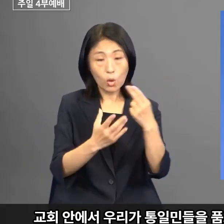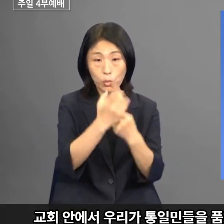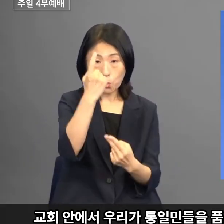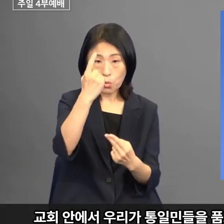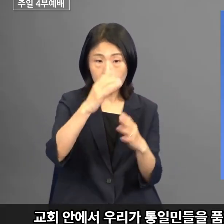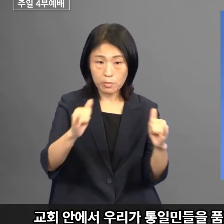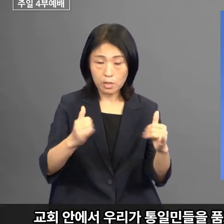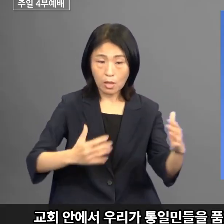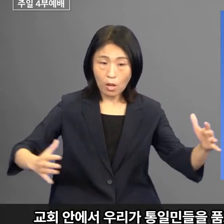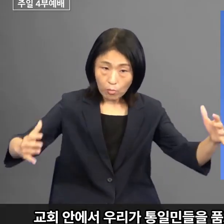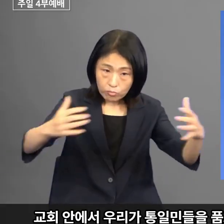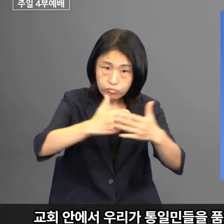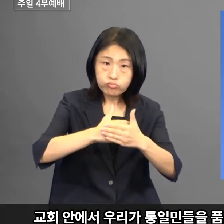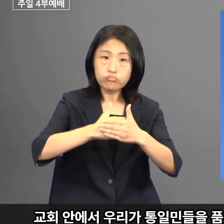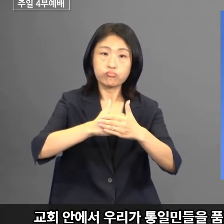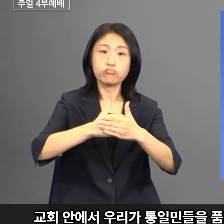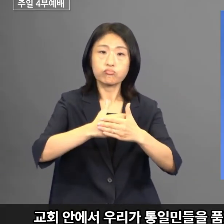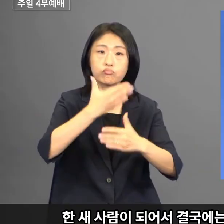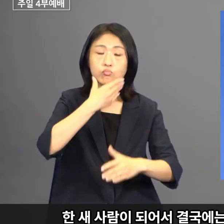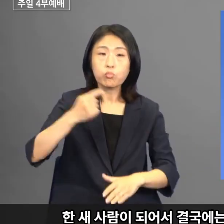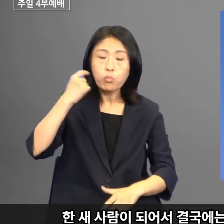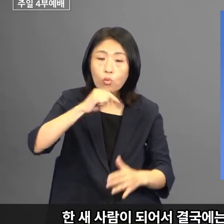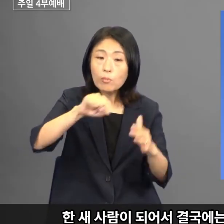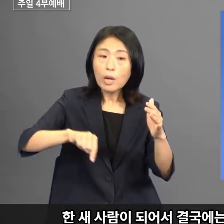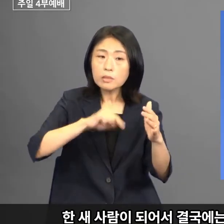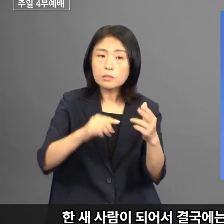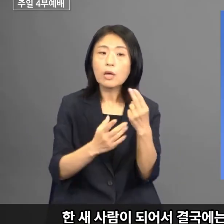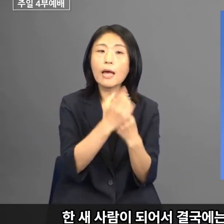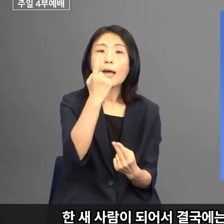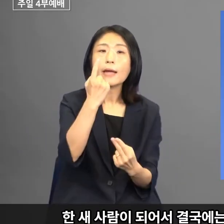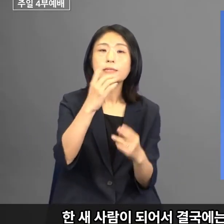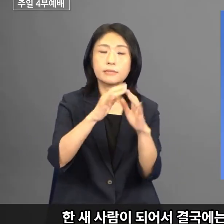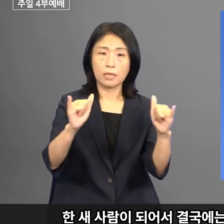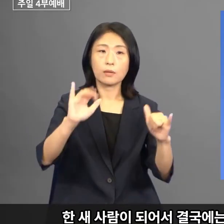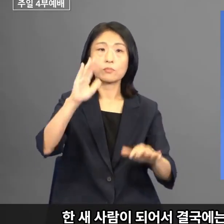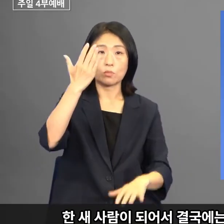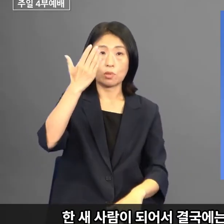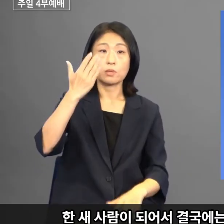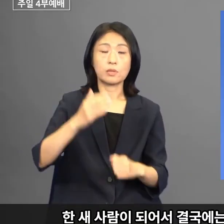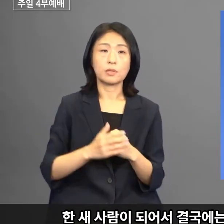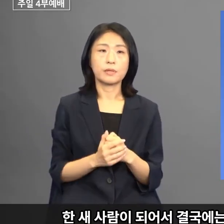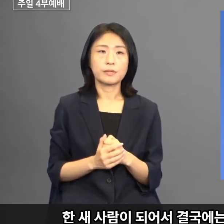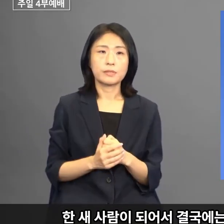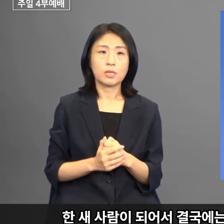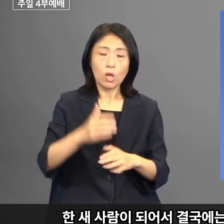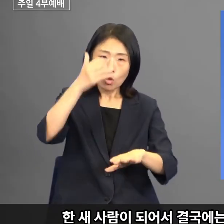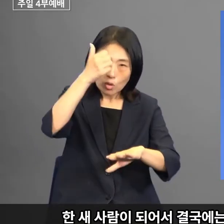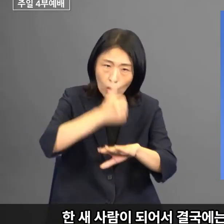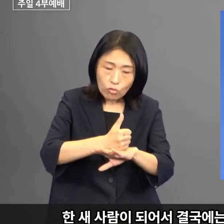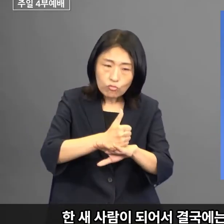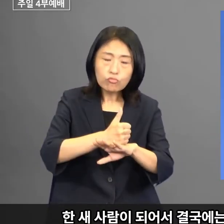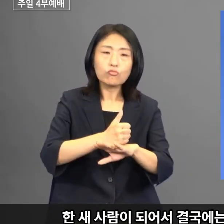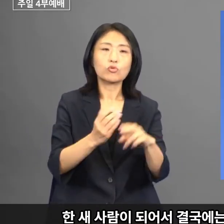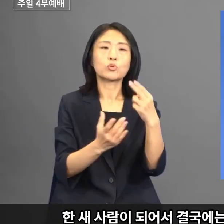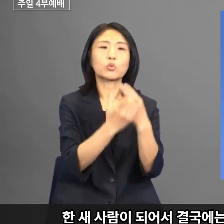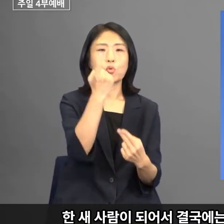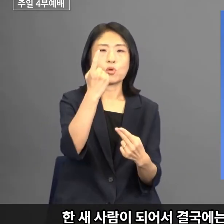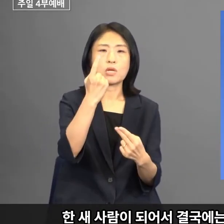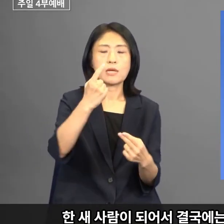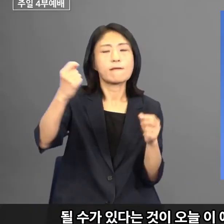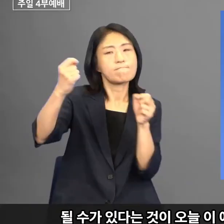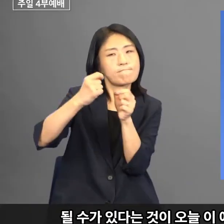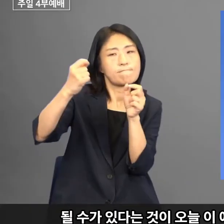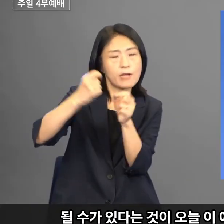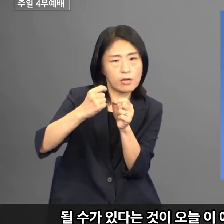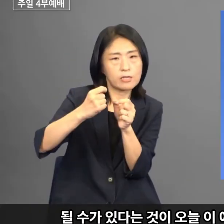품고 복음 안에서 한 형제 자매가 되므로 한 세 사람이 되어서 결국에는 그것이 통일을 앞당기는